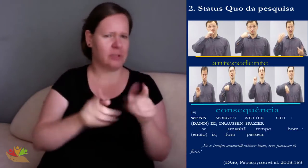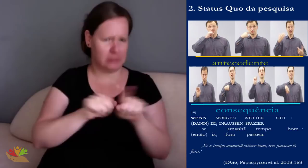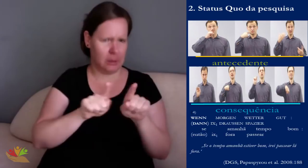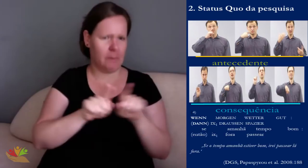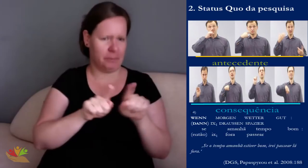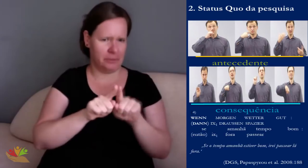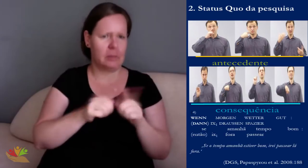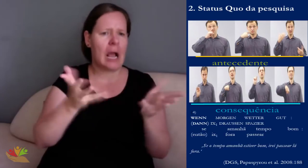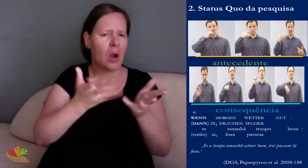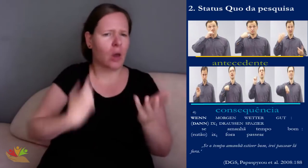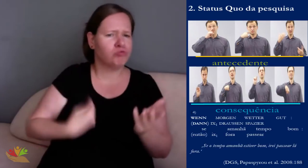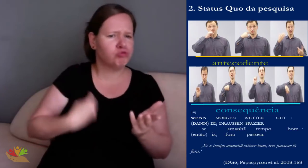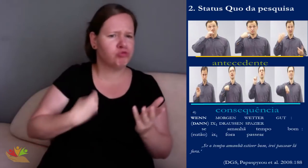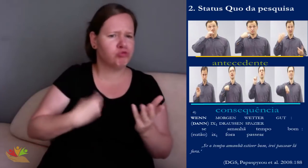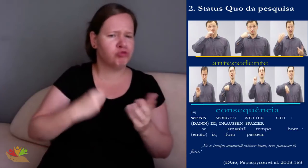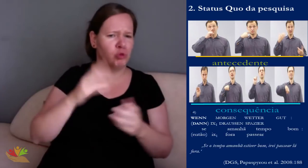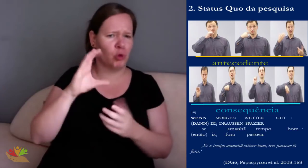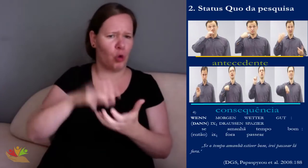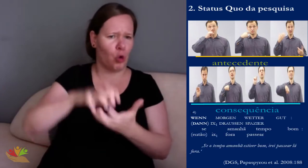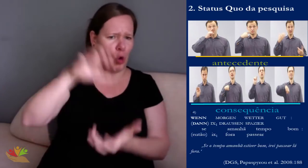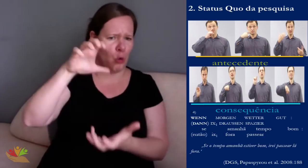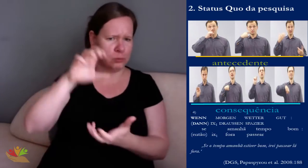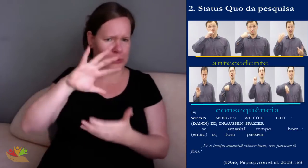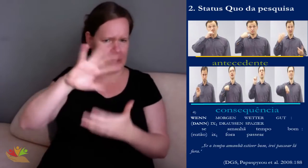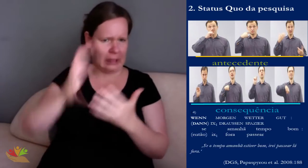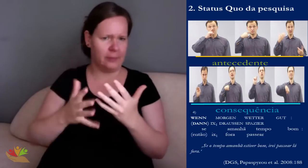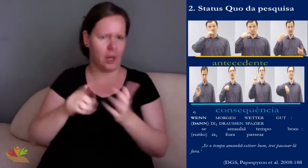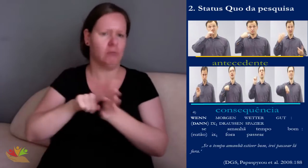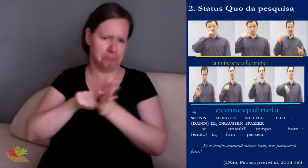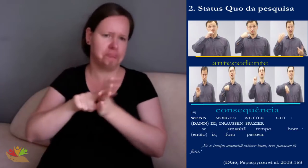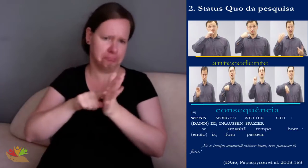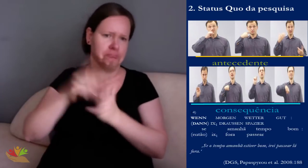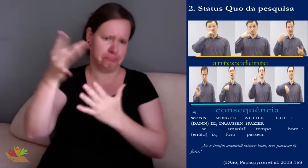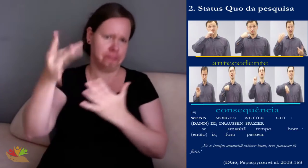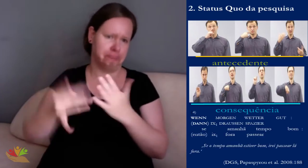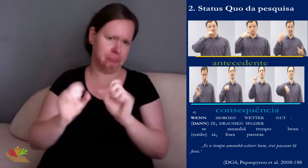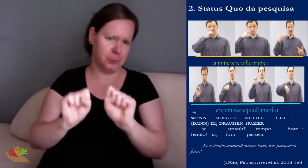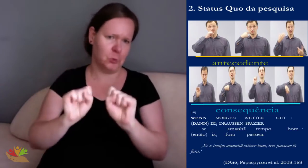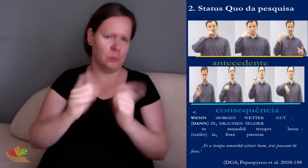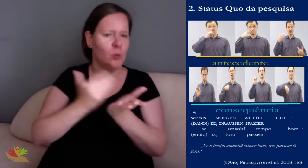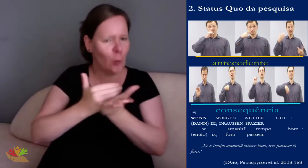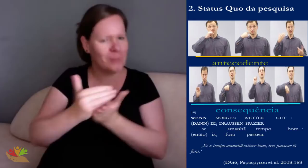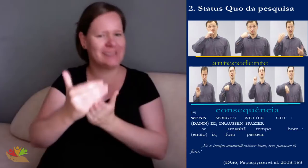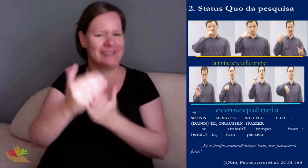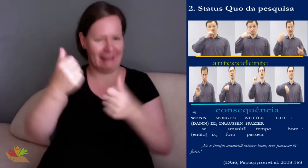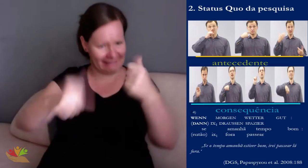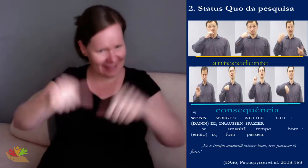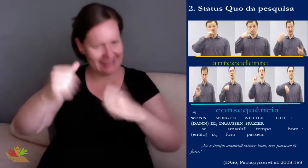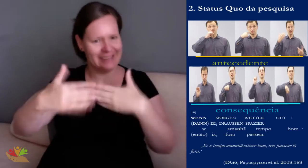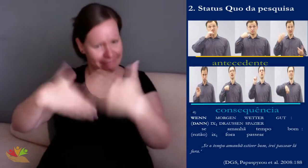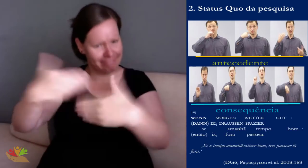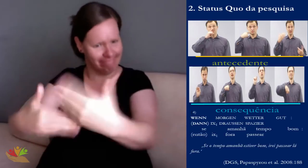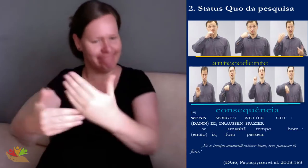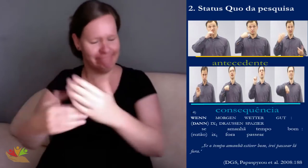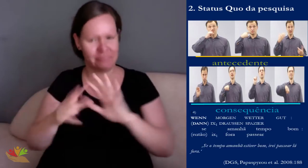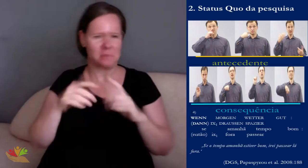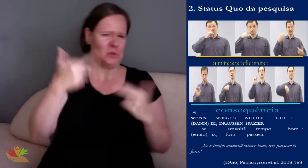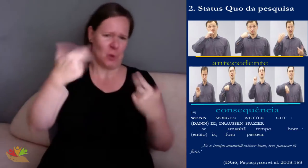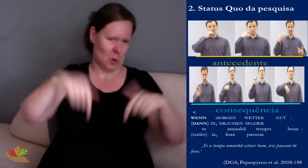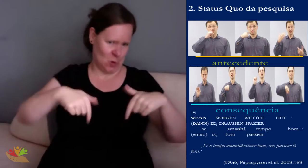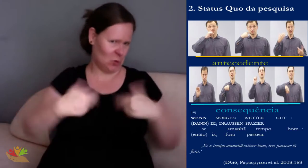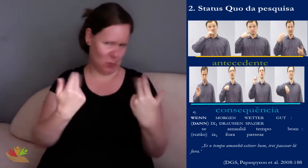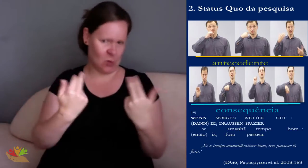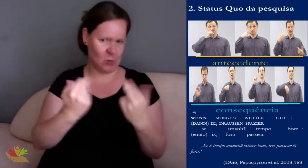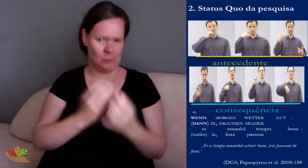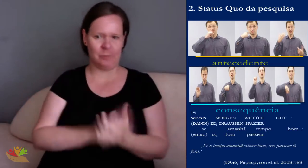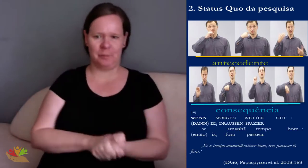a sinalização natural. Agora a gente está, eu sei que no Brasil está sendo feito um corpus da Libras